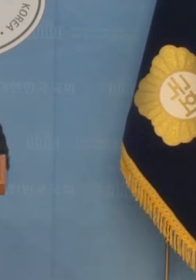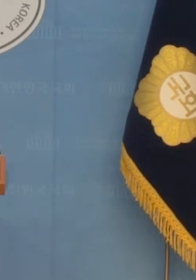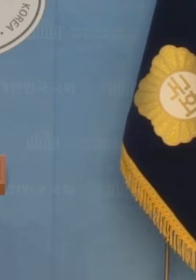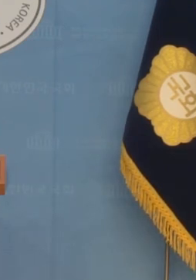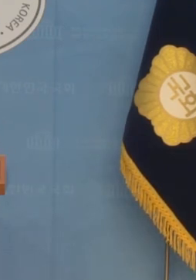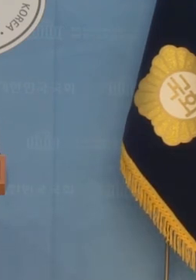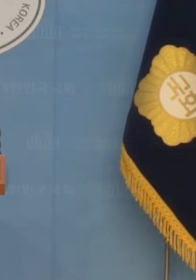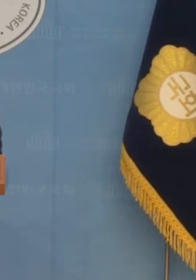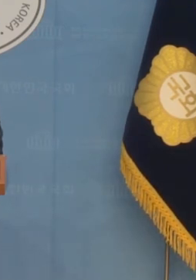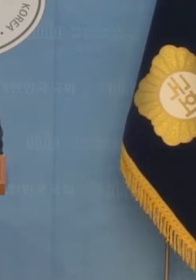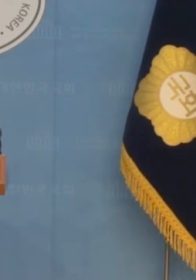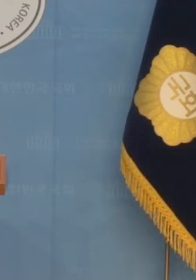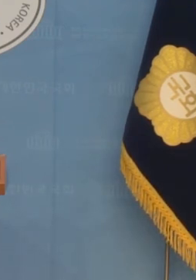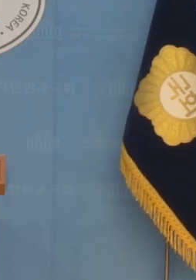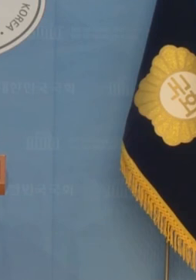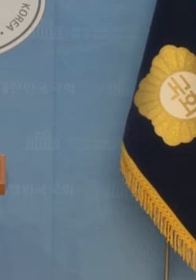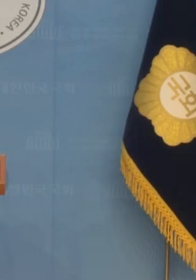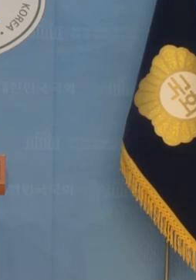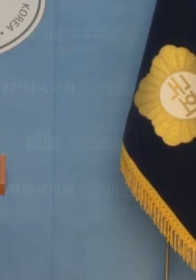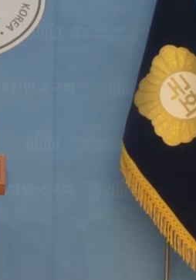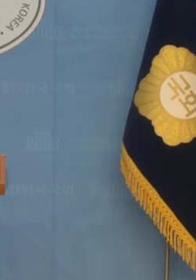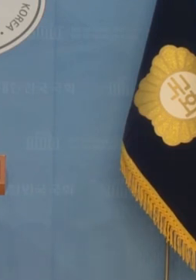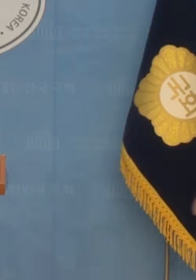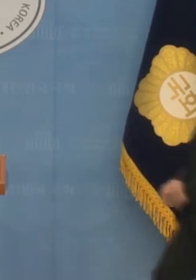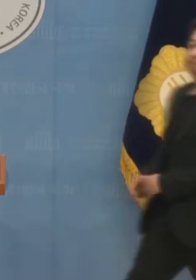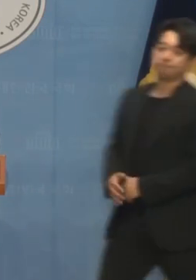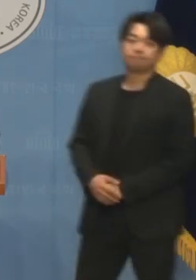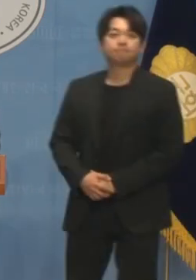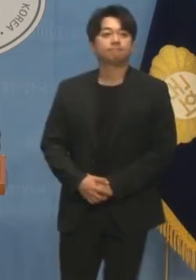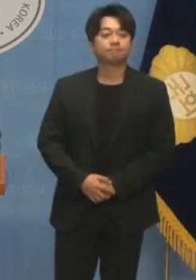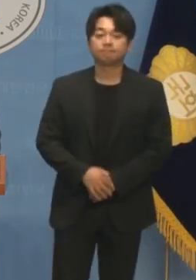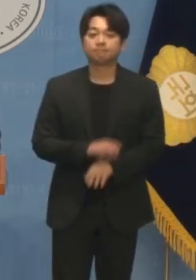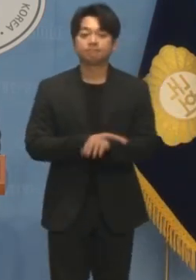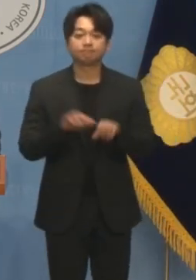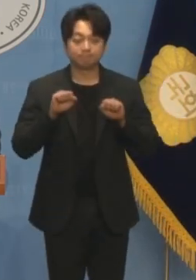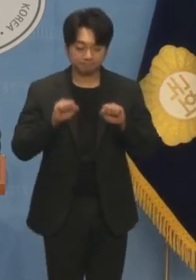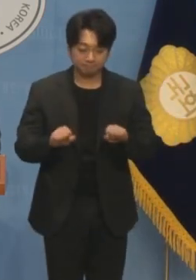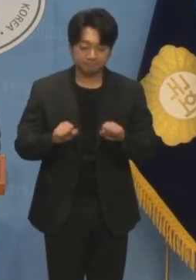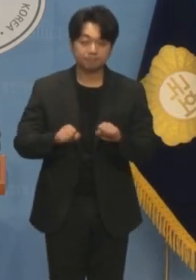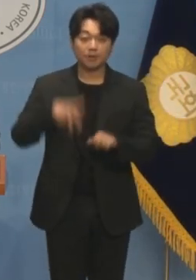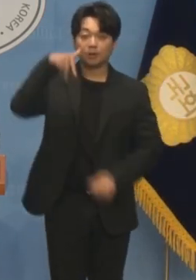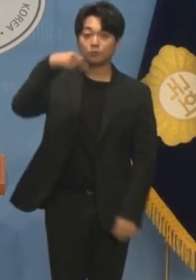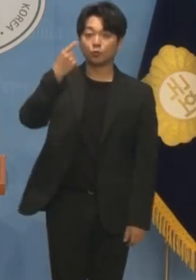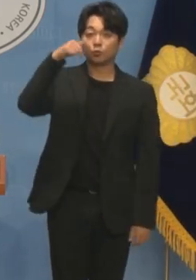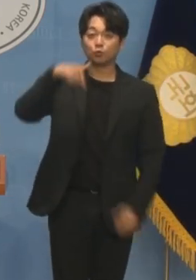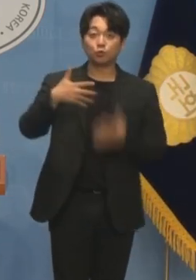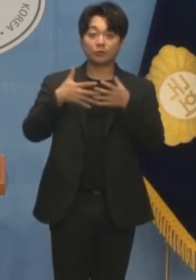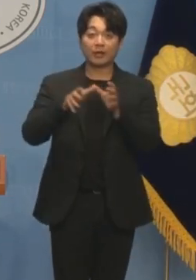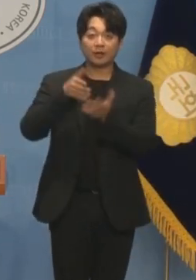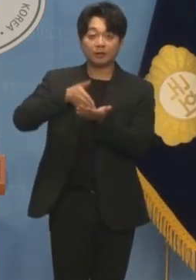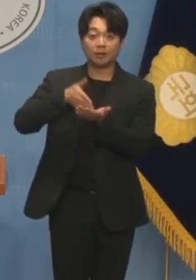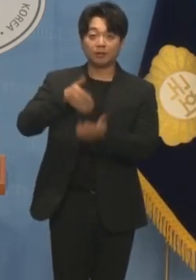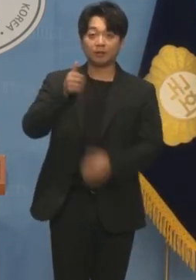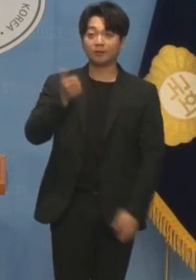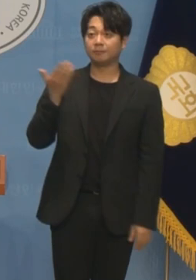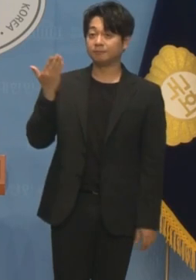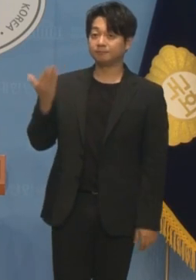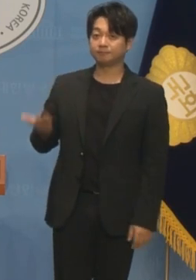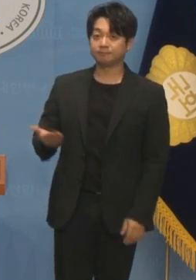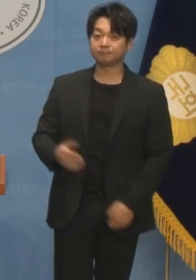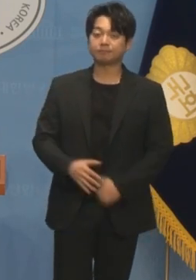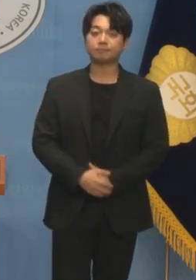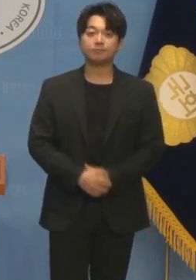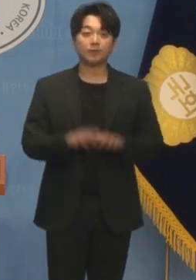안녕하십니까. 조국혁신당 대변인 김보엽입니다. 오늘은 윤석열 대통령의